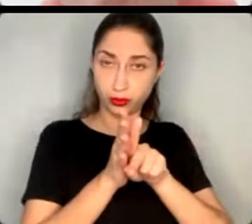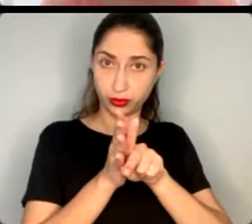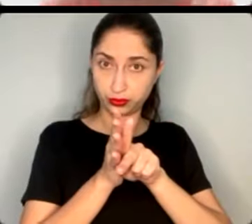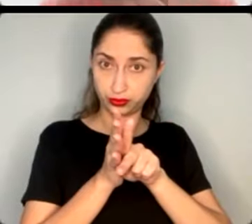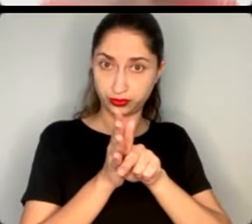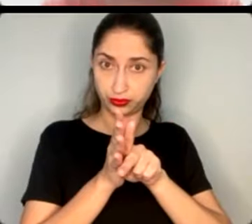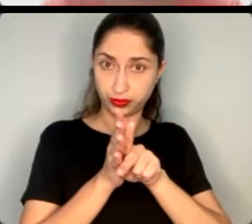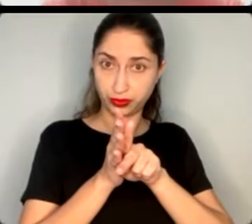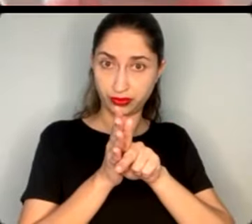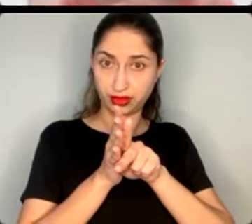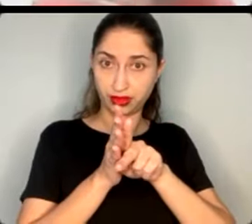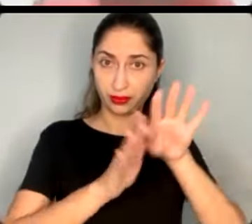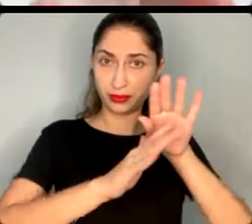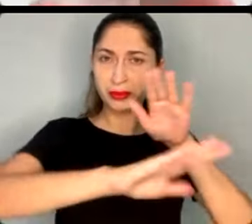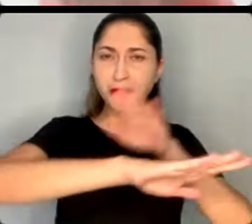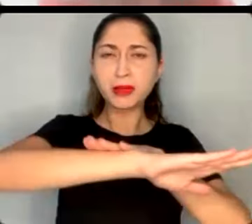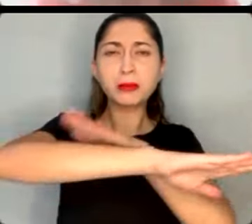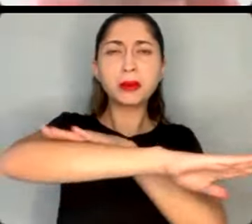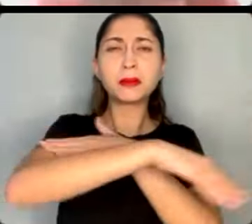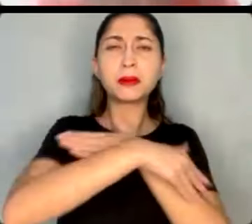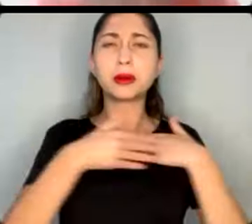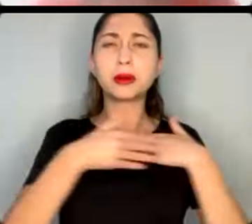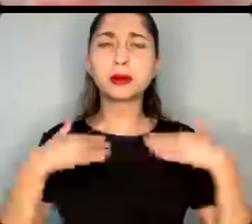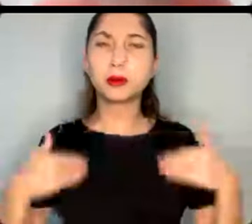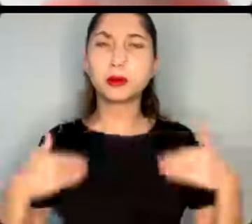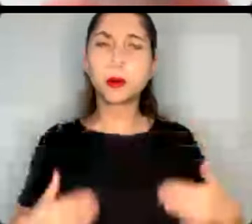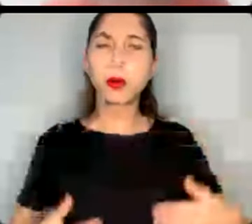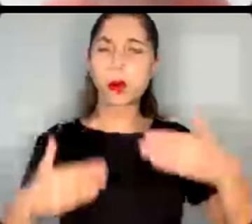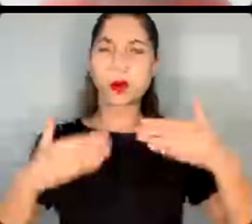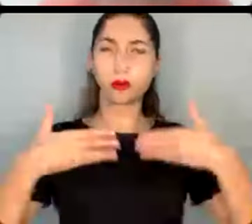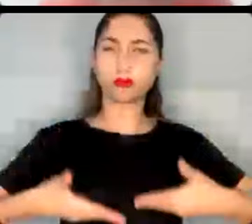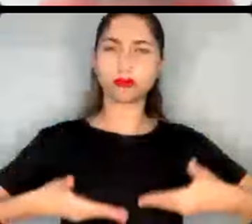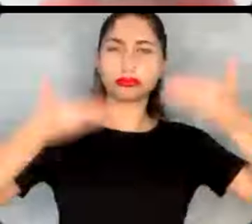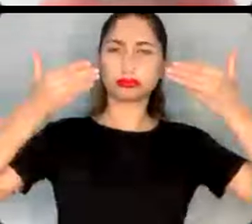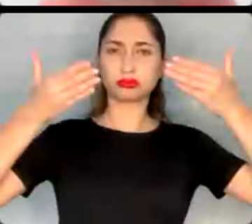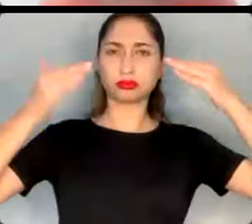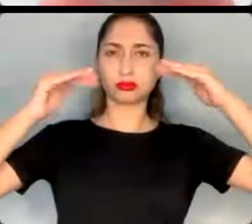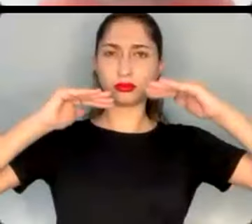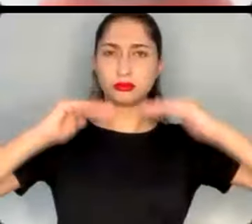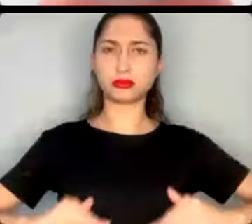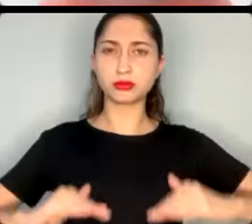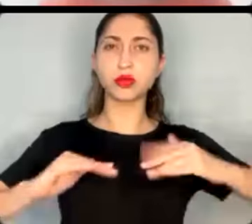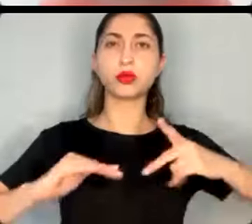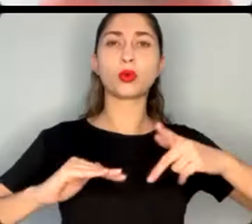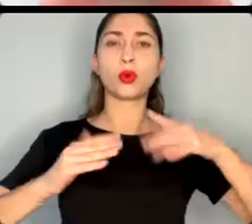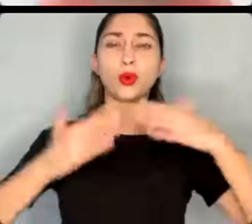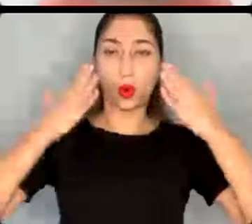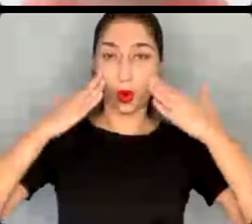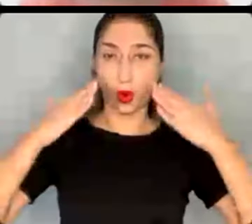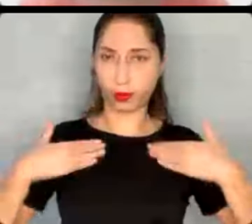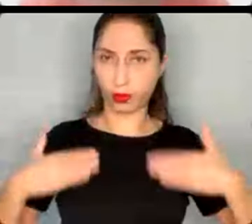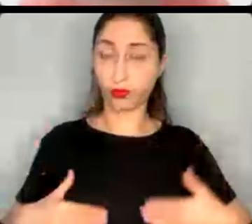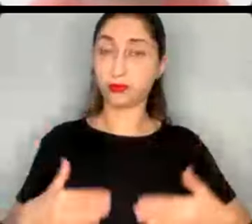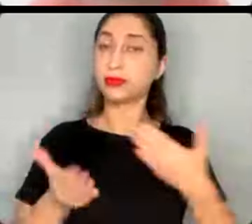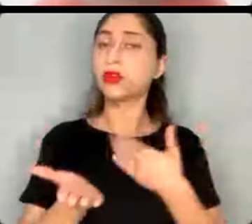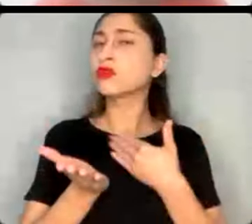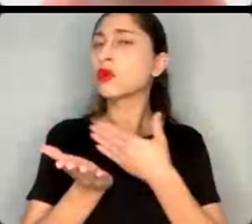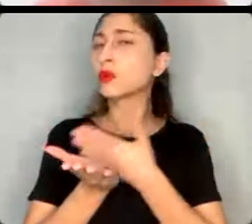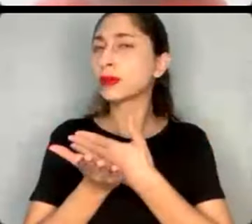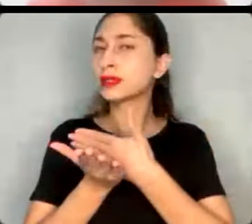dos membros, né, da divisão dos membros superiores, inferiores, enfim. Aí eu vou começar a falar